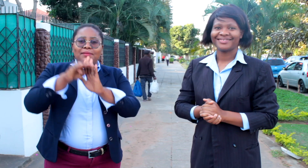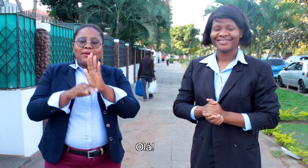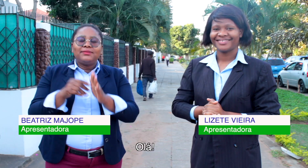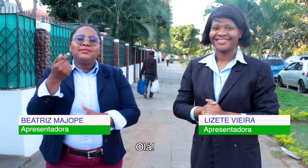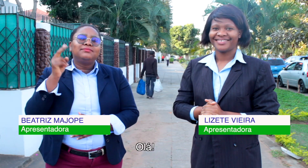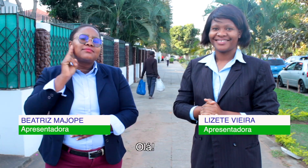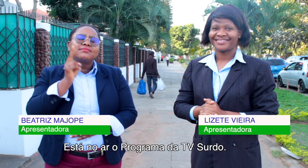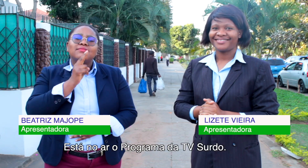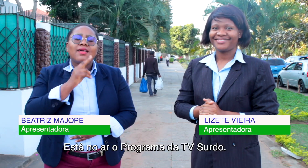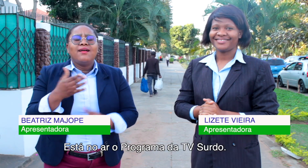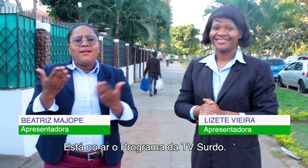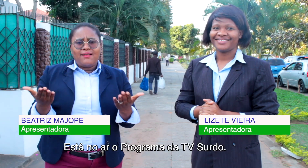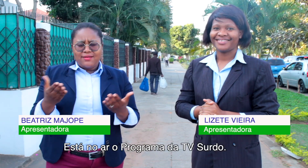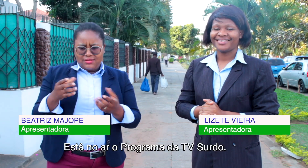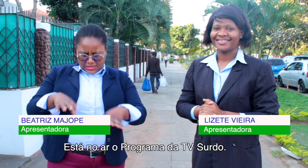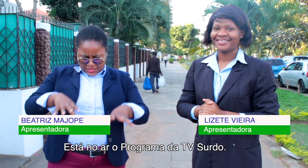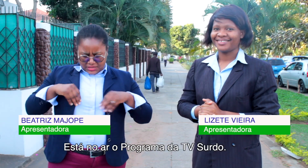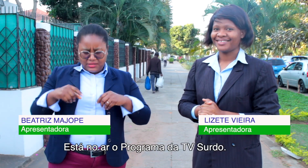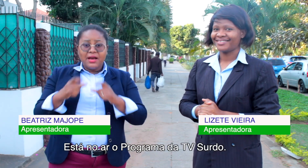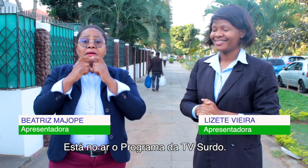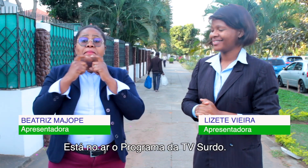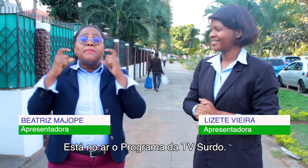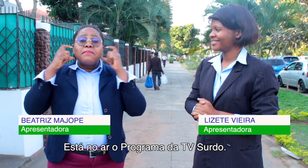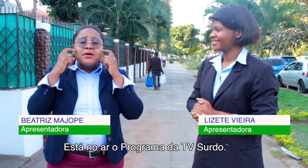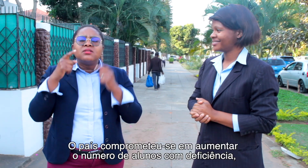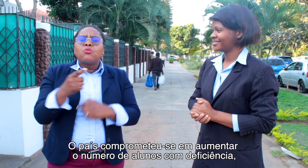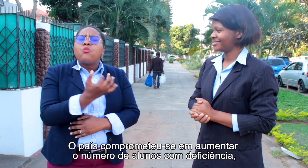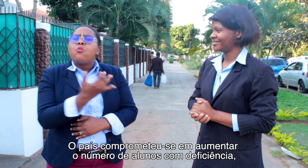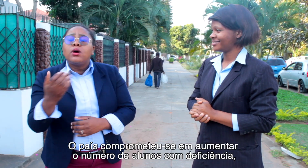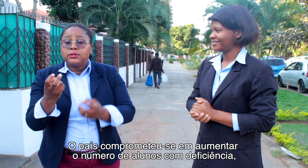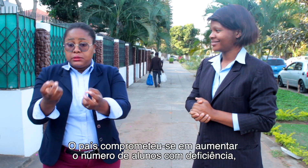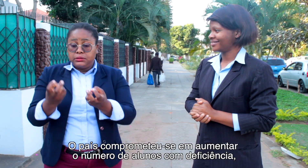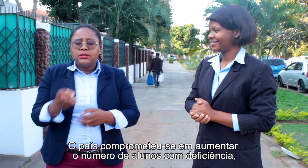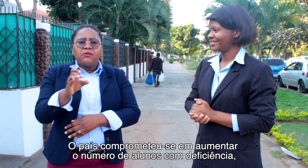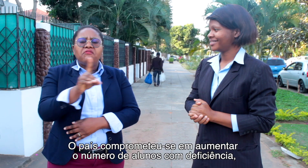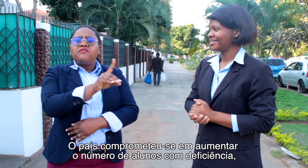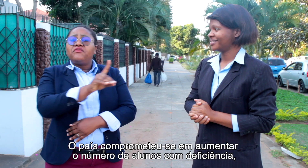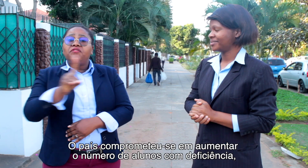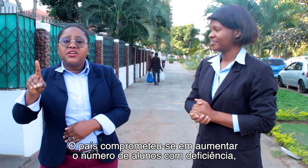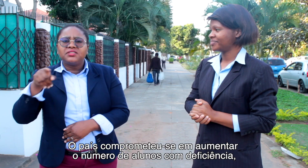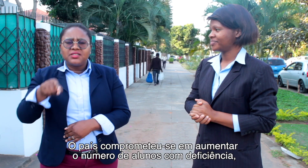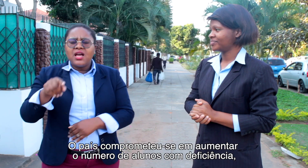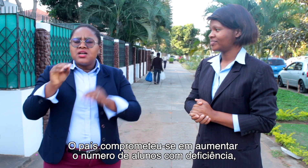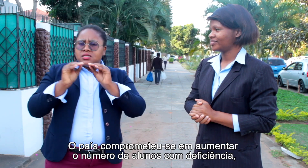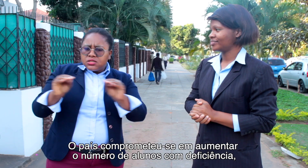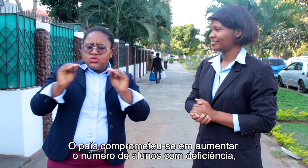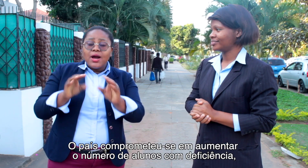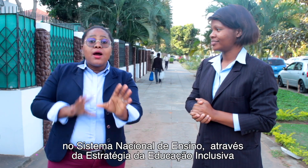Olá, está no ar o programa da TV Surdo. O país comprometeu-se em aumentar o número de alunos com deficiência